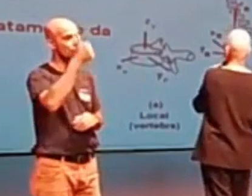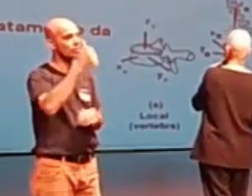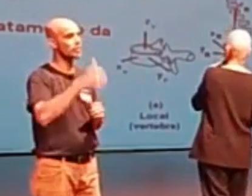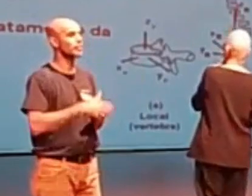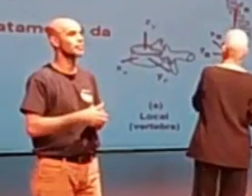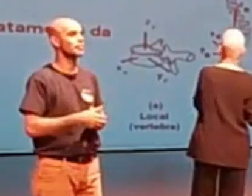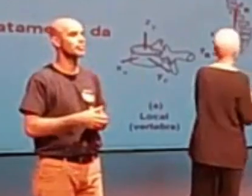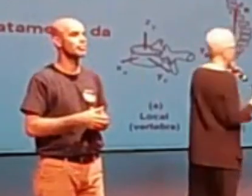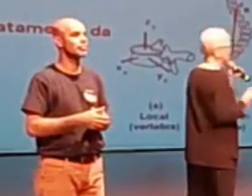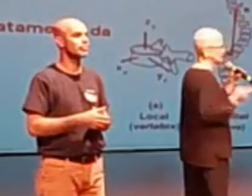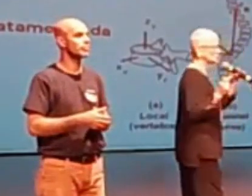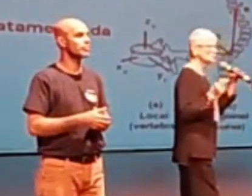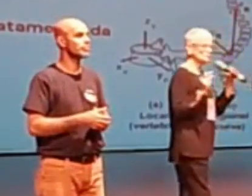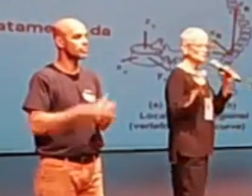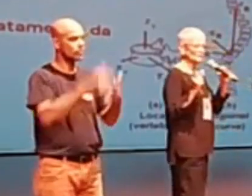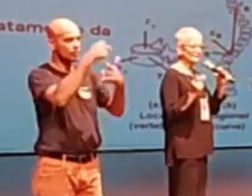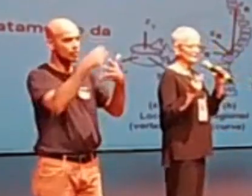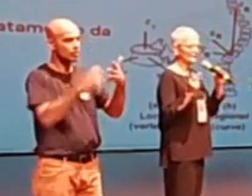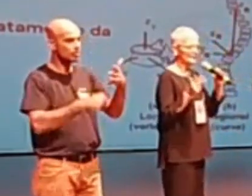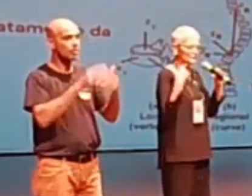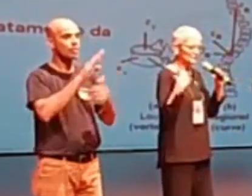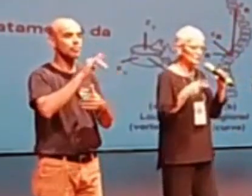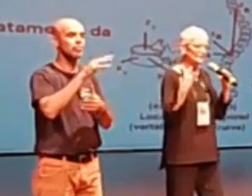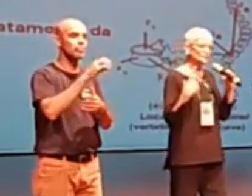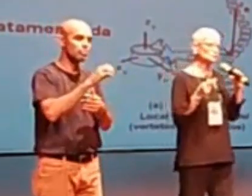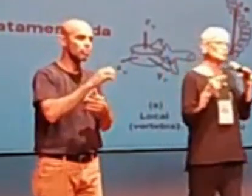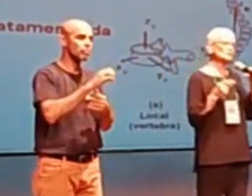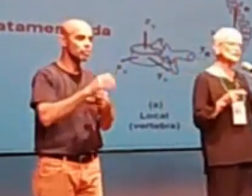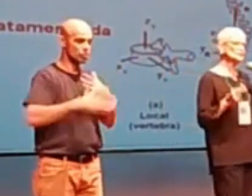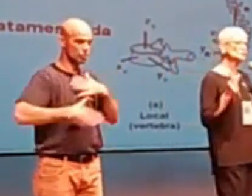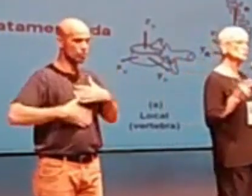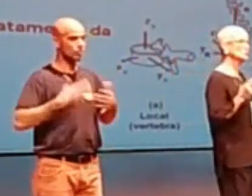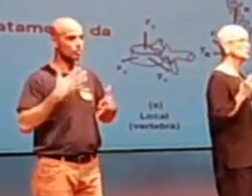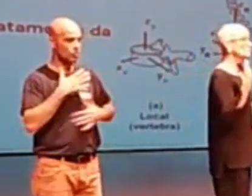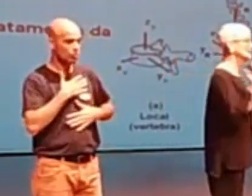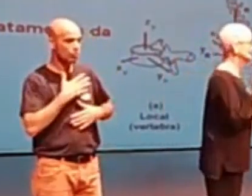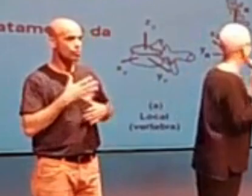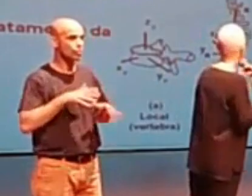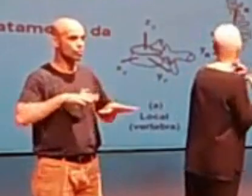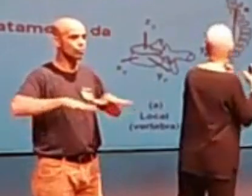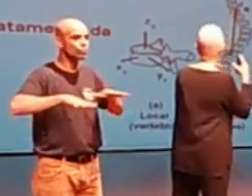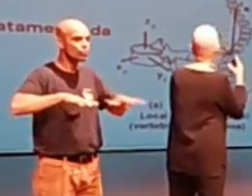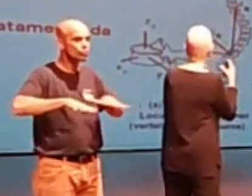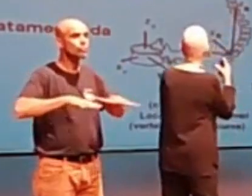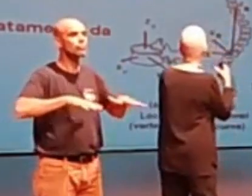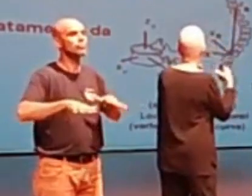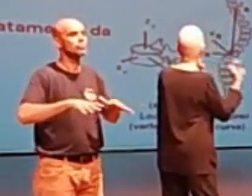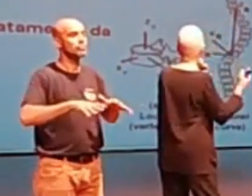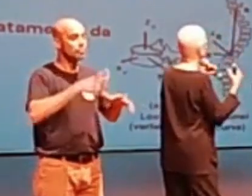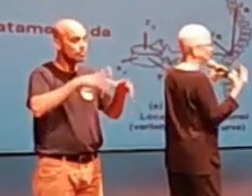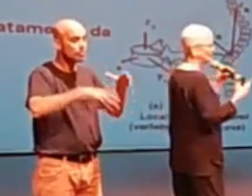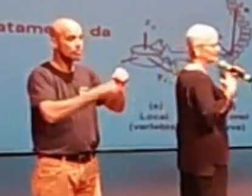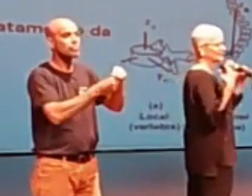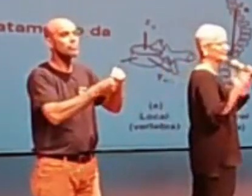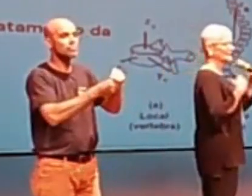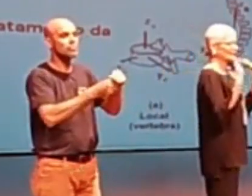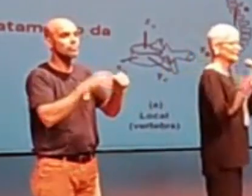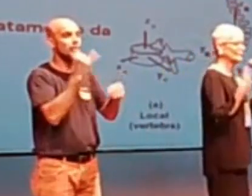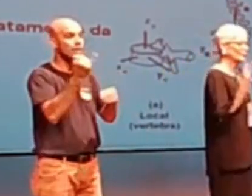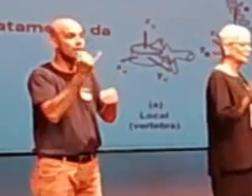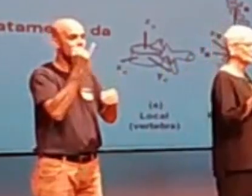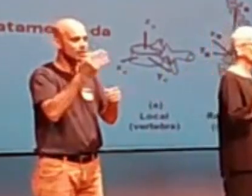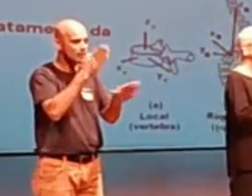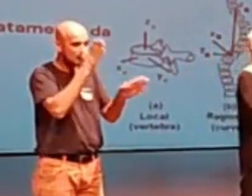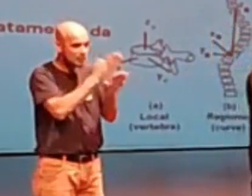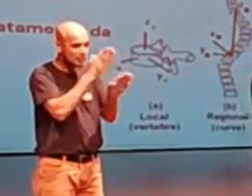Aspectos biomecânicos, então, que a gente pode pensar é que os aspectos biomecânicos vão embasar tanto a importância da